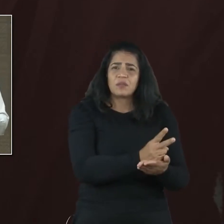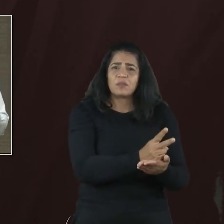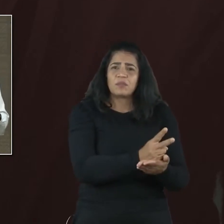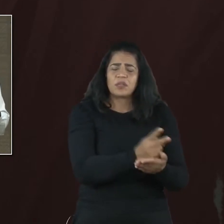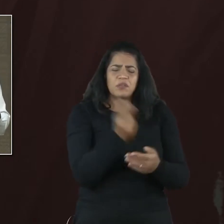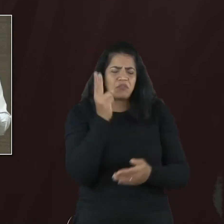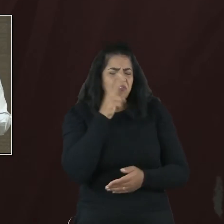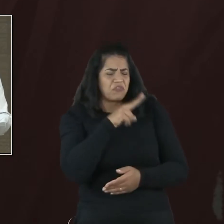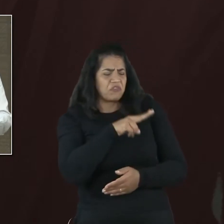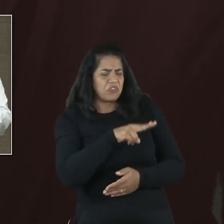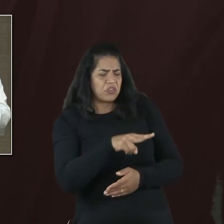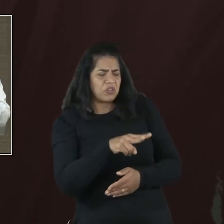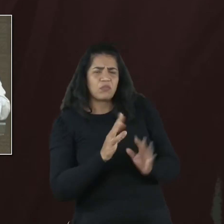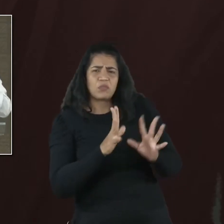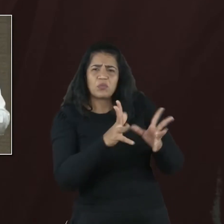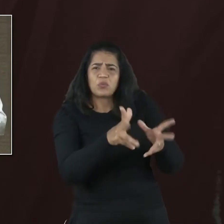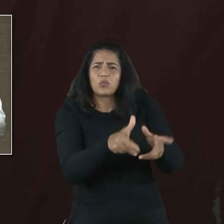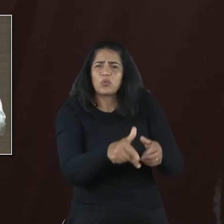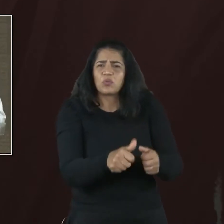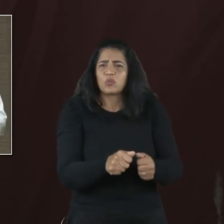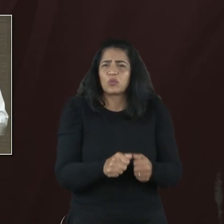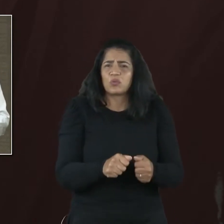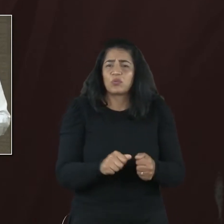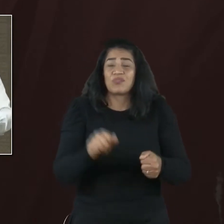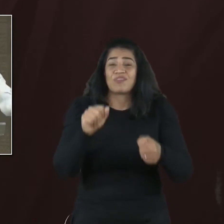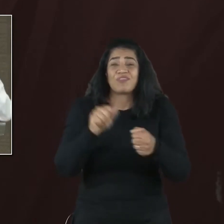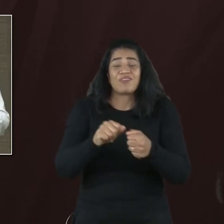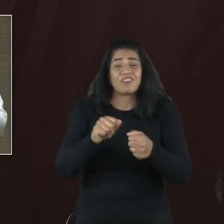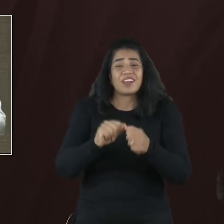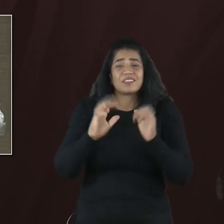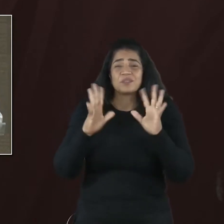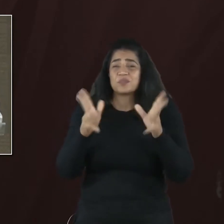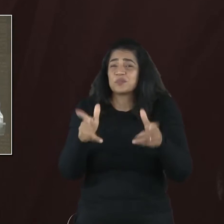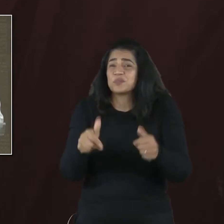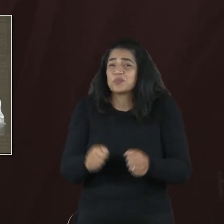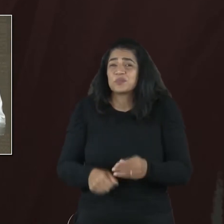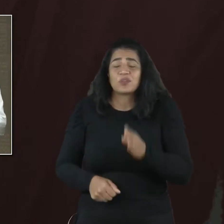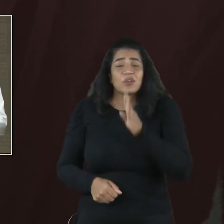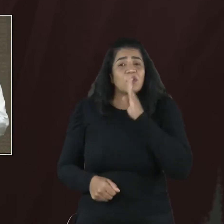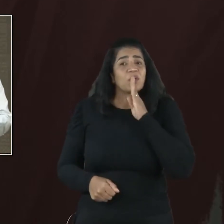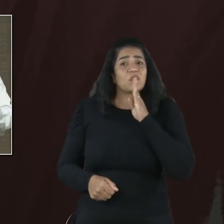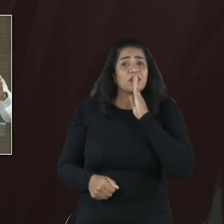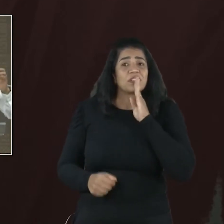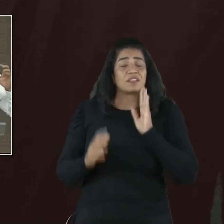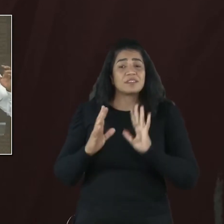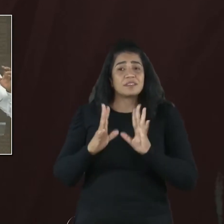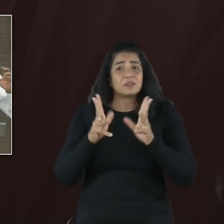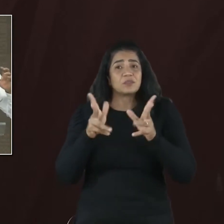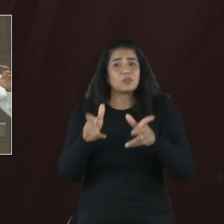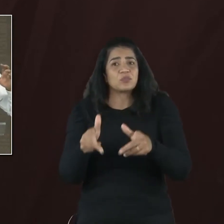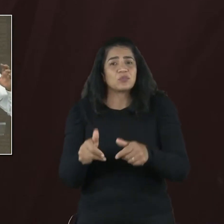onipotente, não é isso? Ele pode fazer tudo, ele conhece tudo, não é isso?